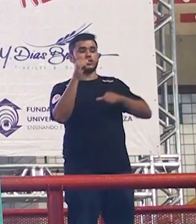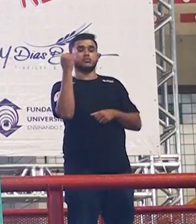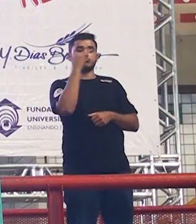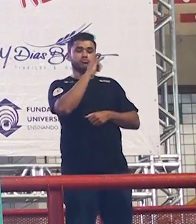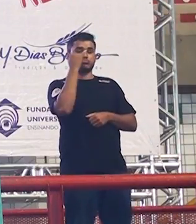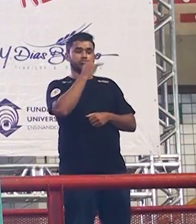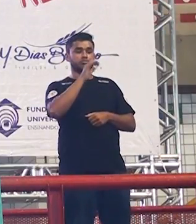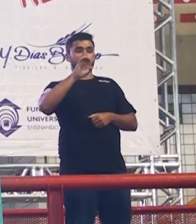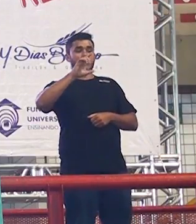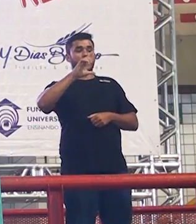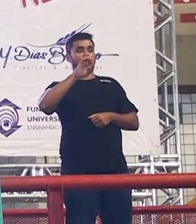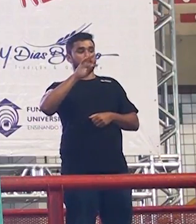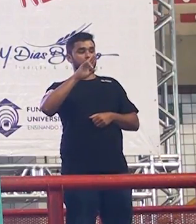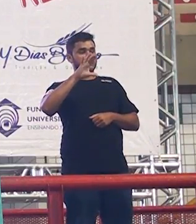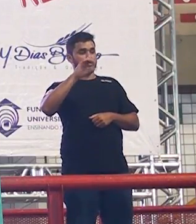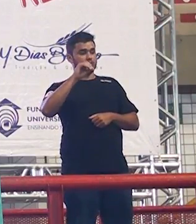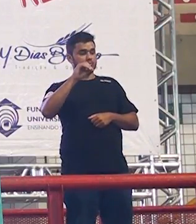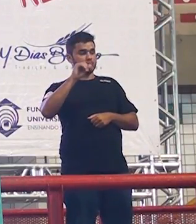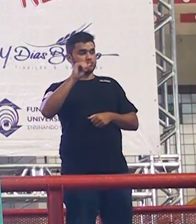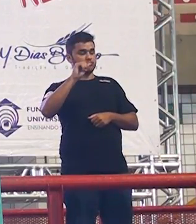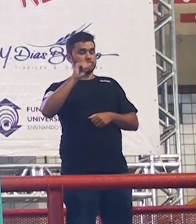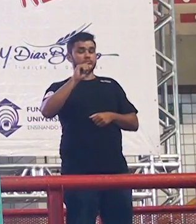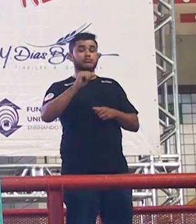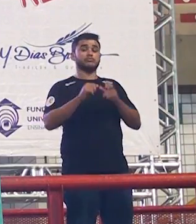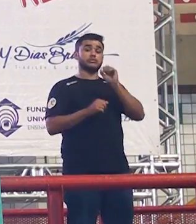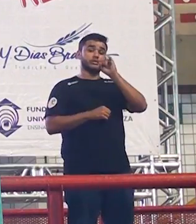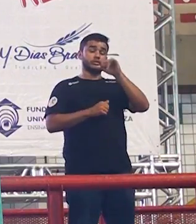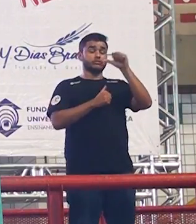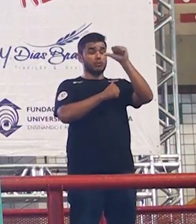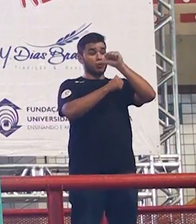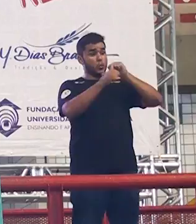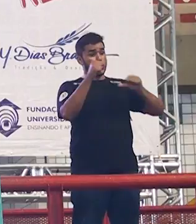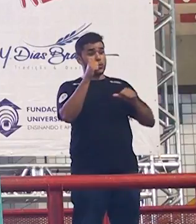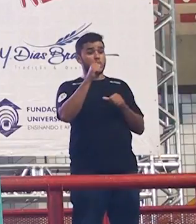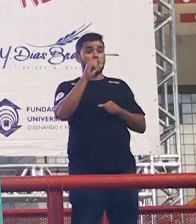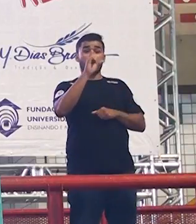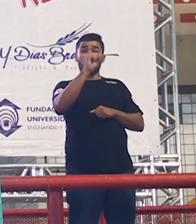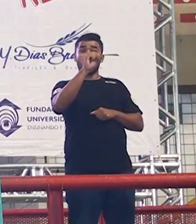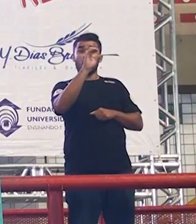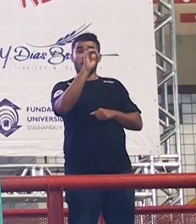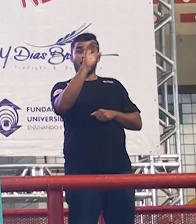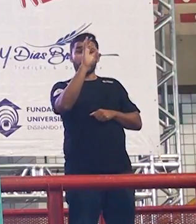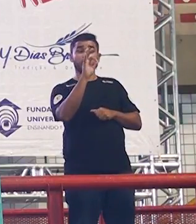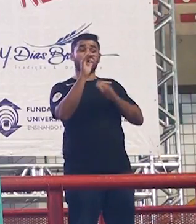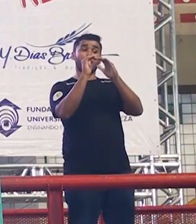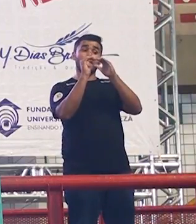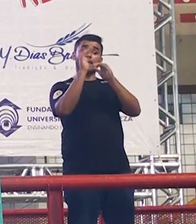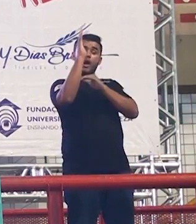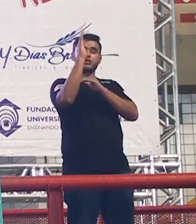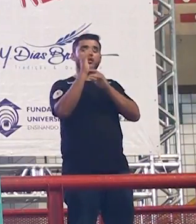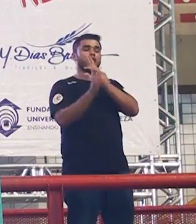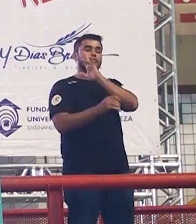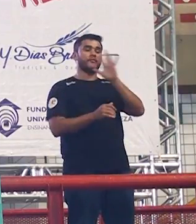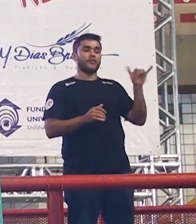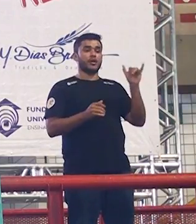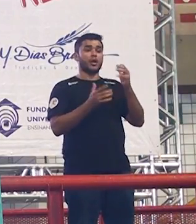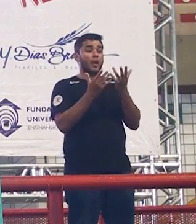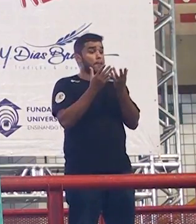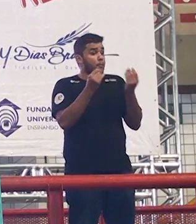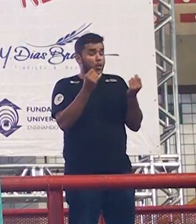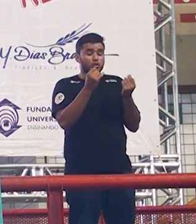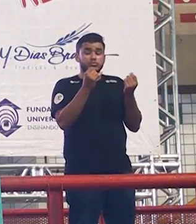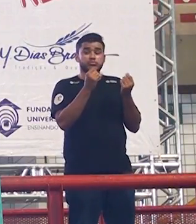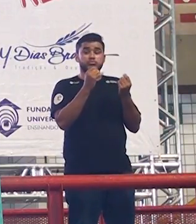elétrica. Quando esse urânio enriquecido chega a 80% ou mais, esse urânio libera tanta